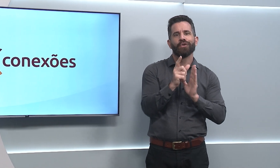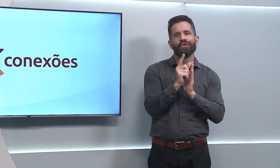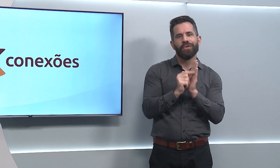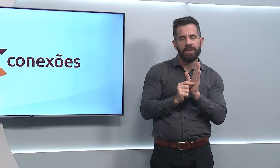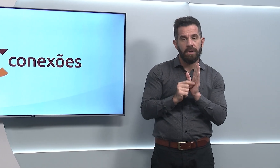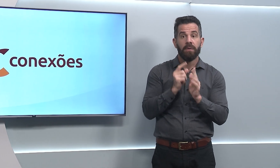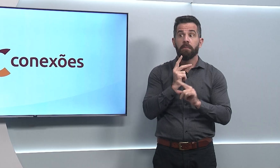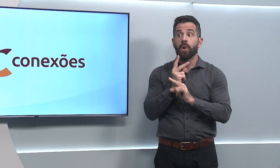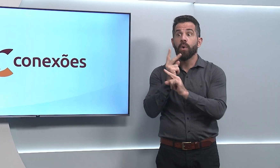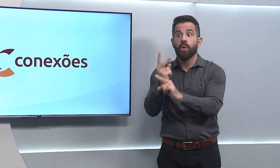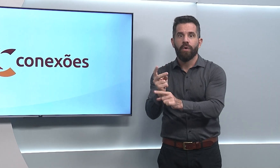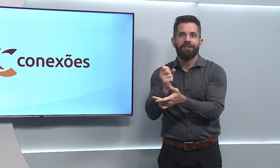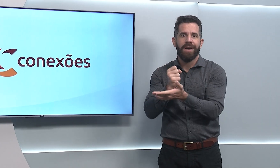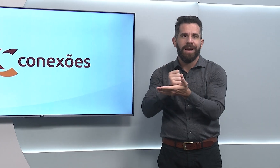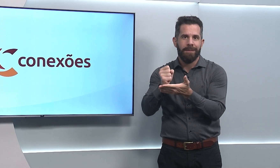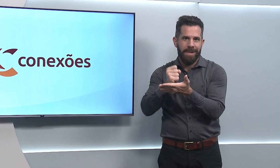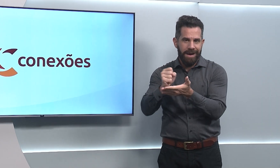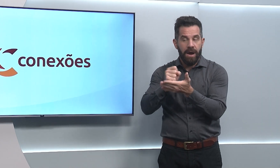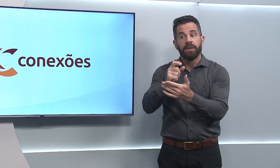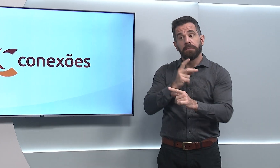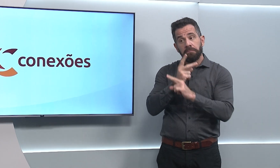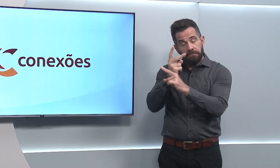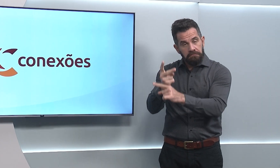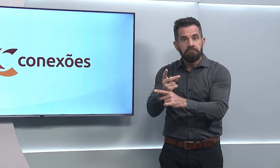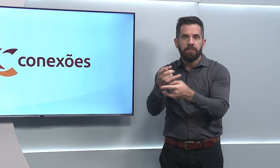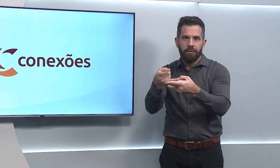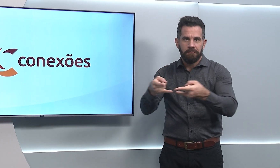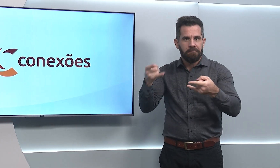popular credenciada para buscar os pacotes.